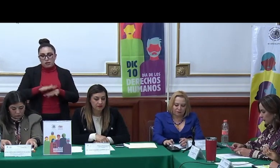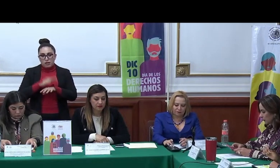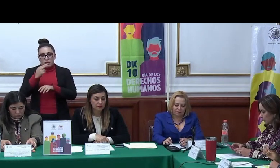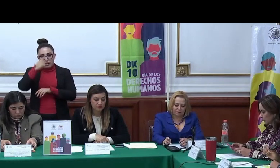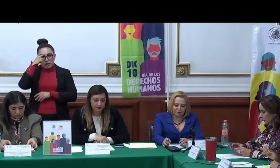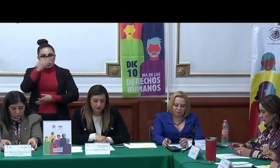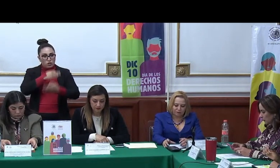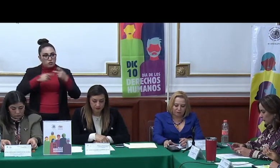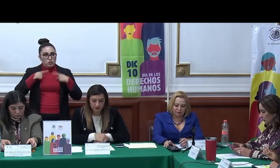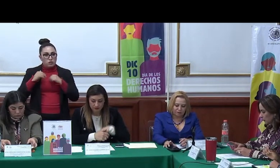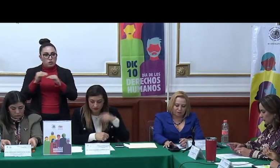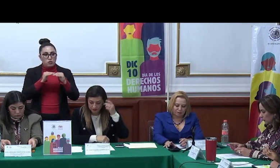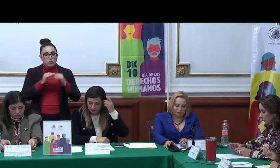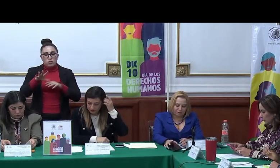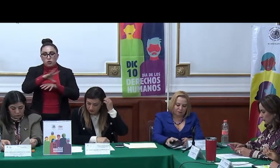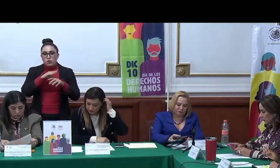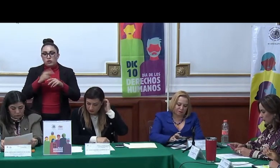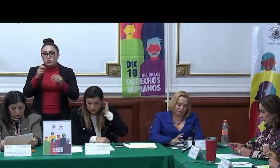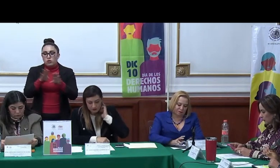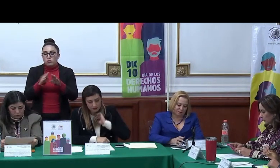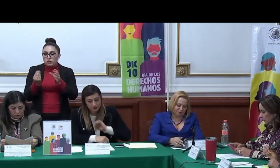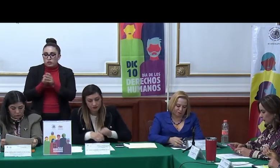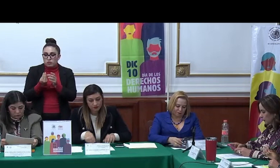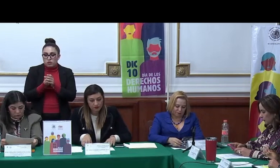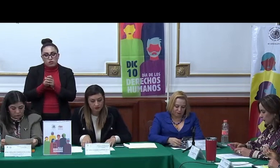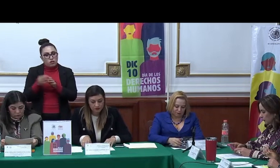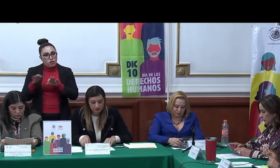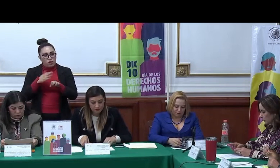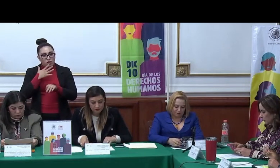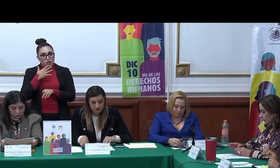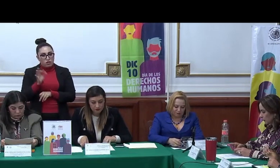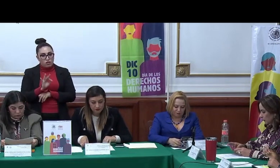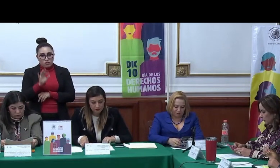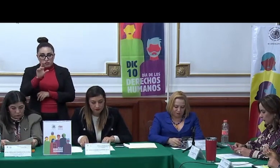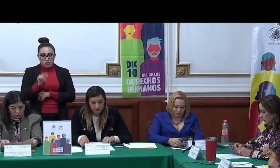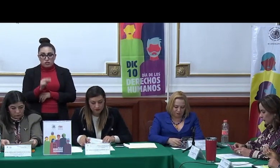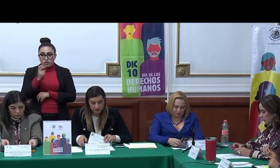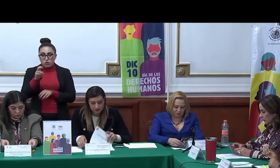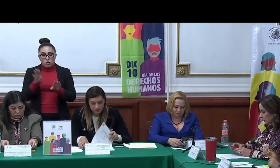un ejercicio técnico o administrativo, es un acto